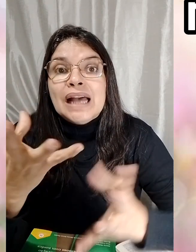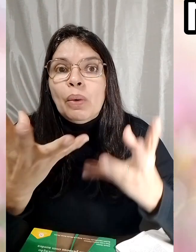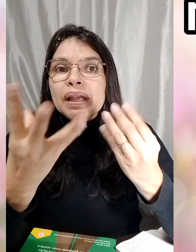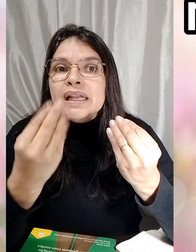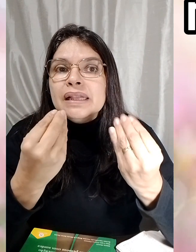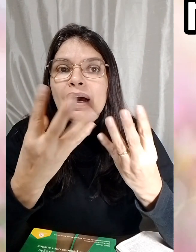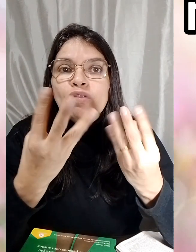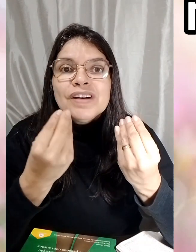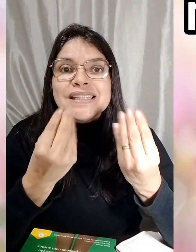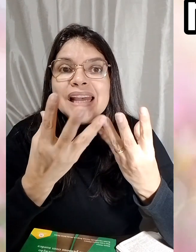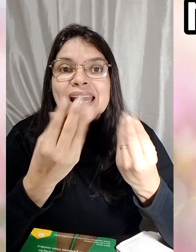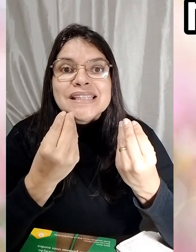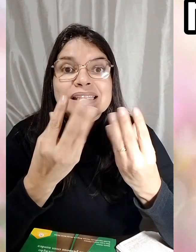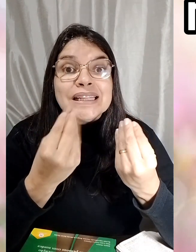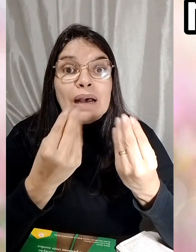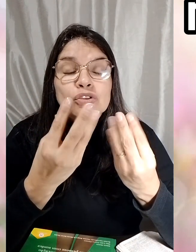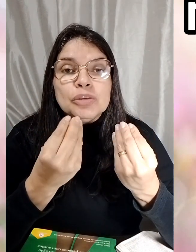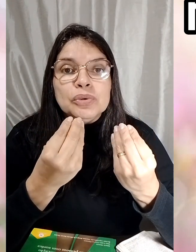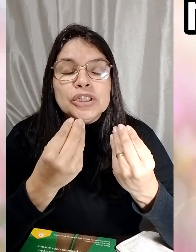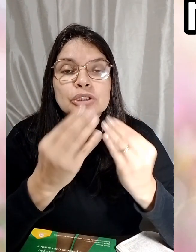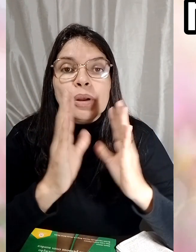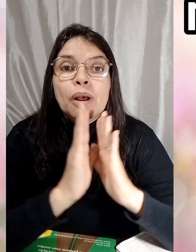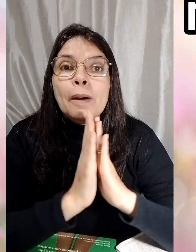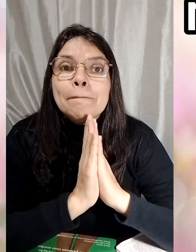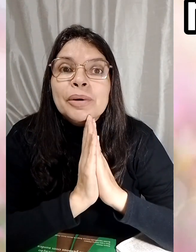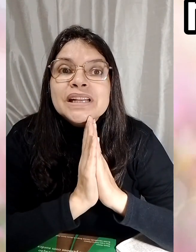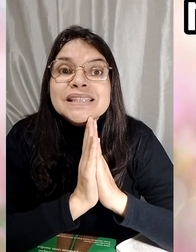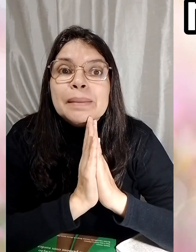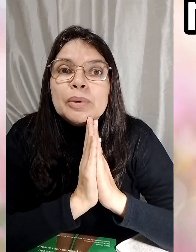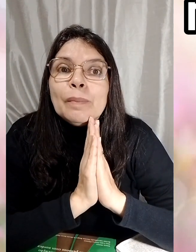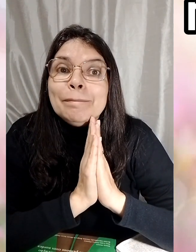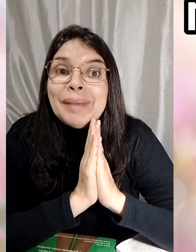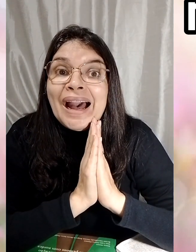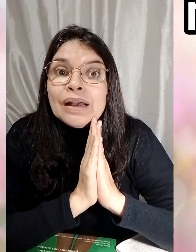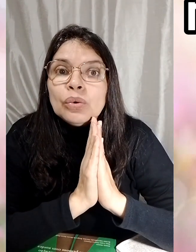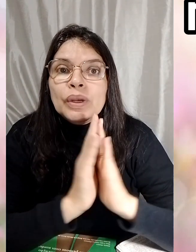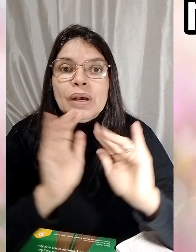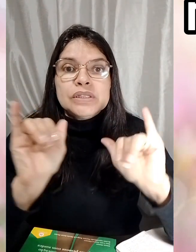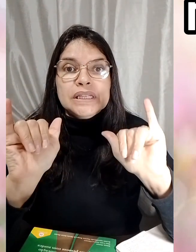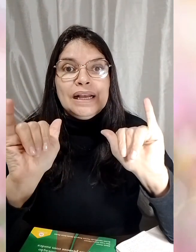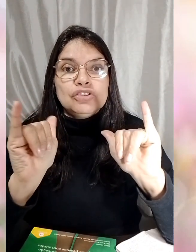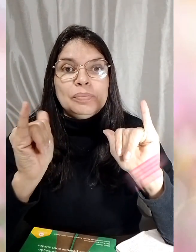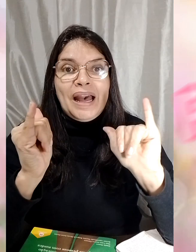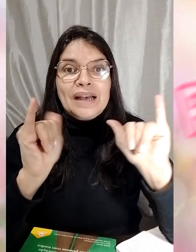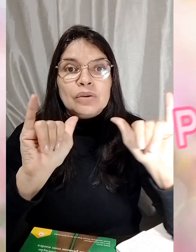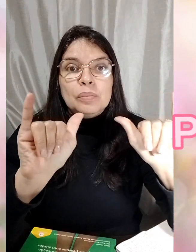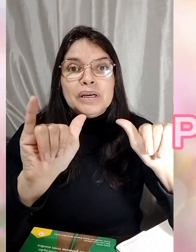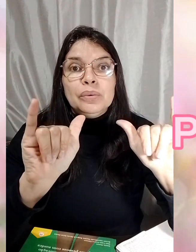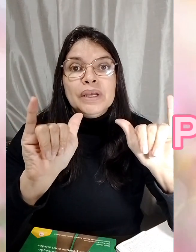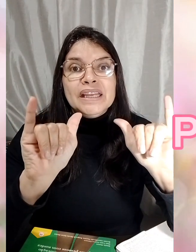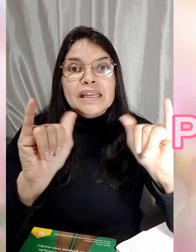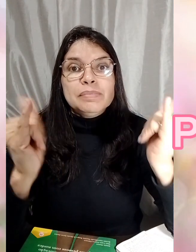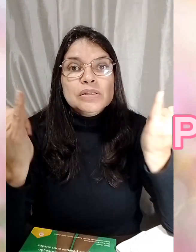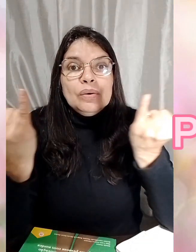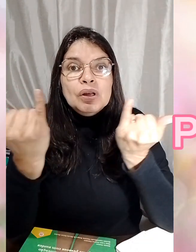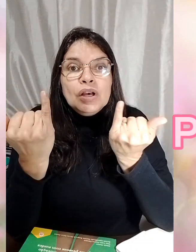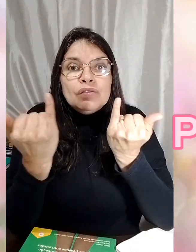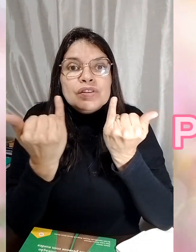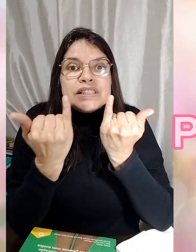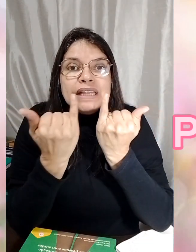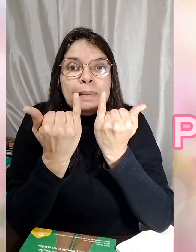o sinal e não fazer esse sinal de muito. Por exemplo, magro, sinal de magro, mão em